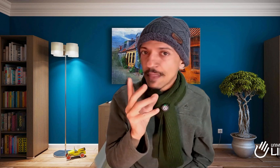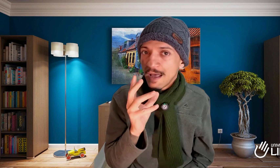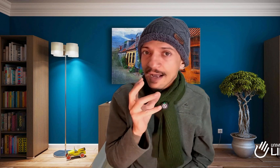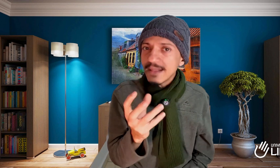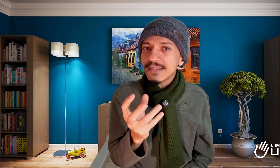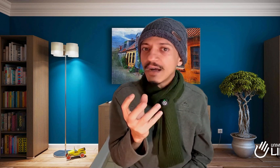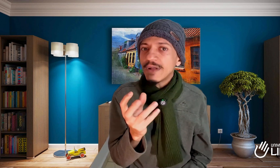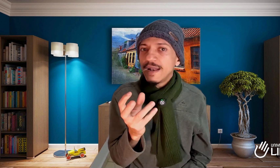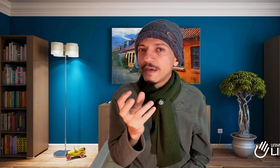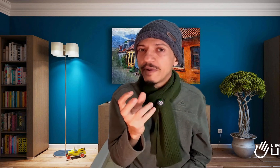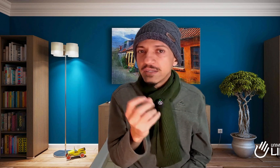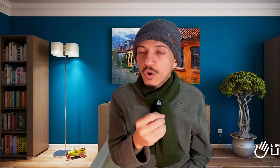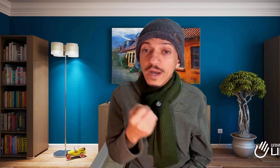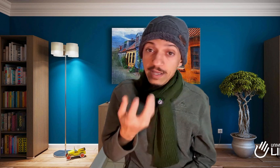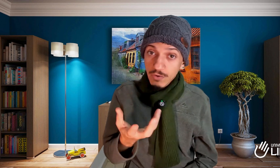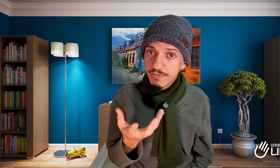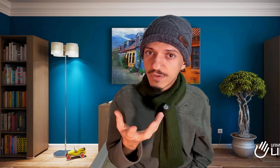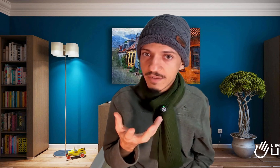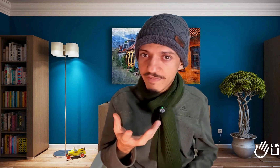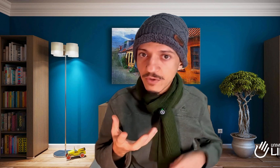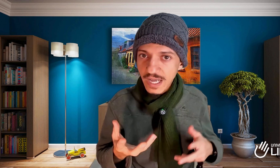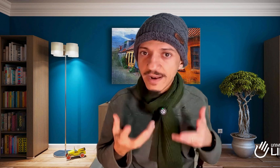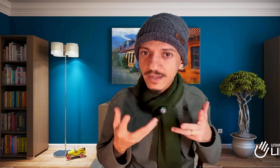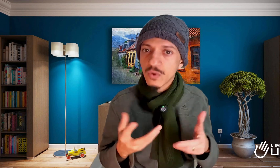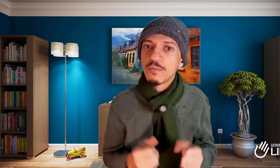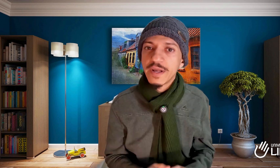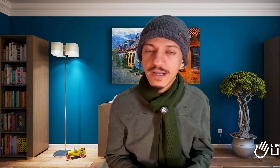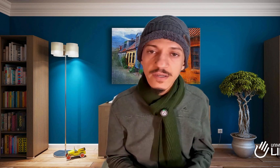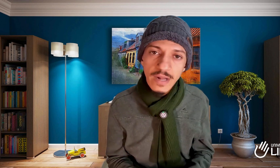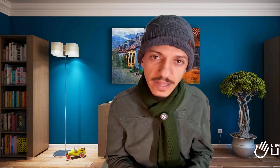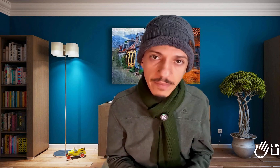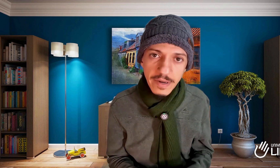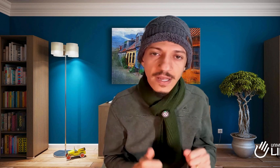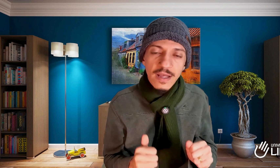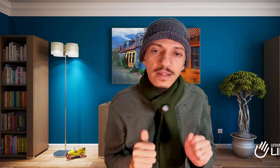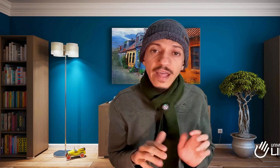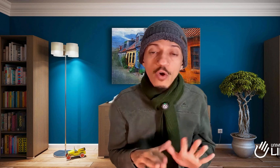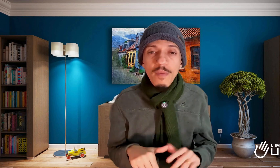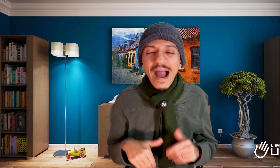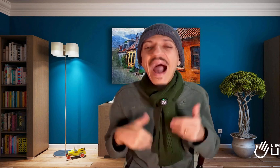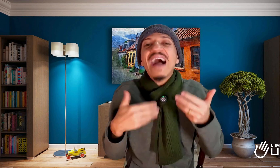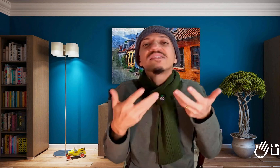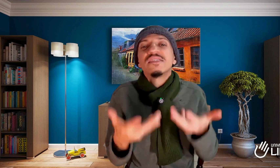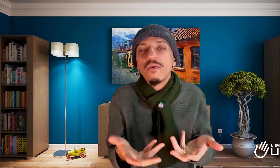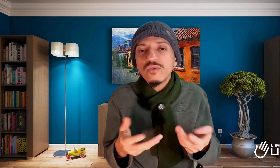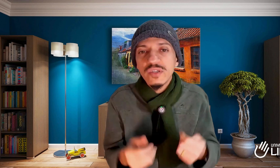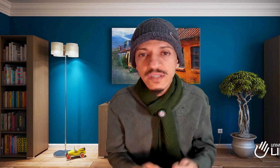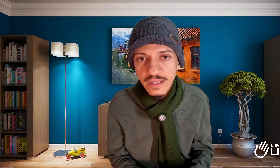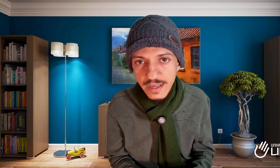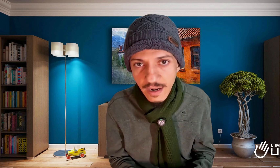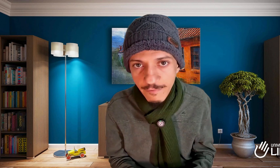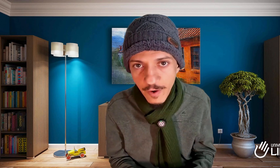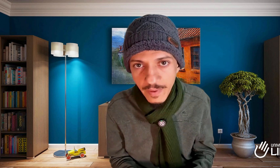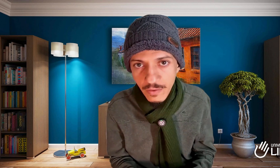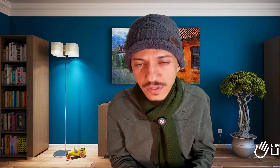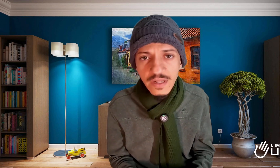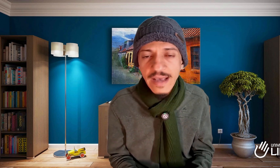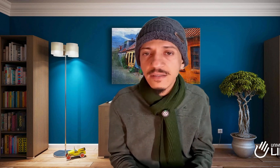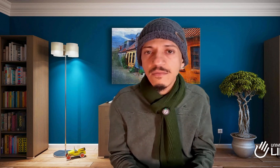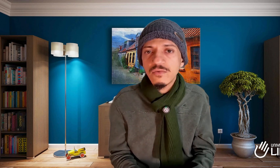cada sinal na Libras, ou aquilo que você vai usar na sua comunicação na Libras, tem uma razão de ser daquela forma. Os sinais não